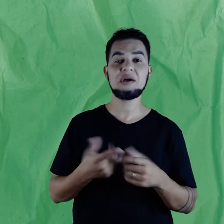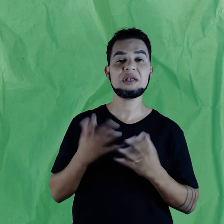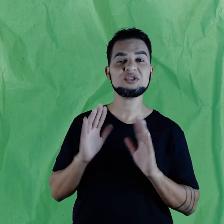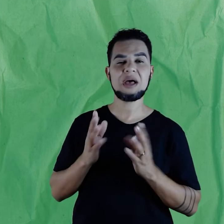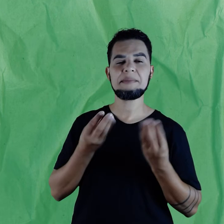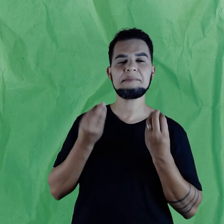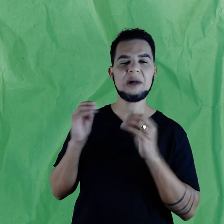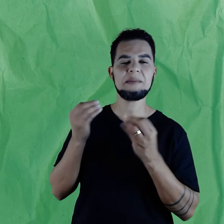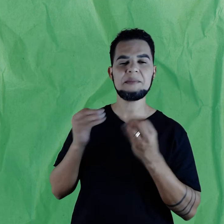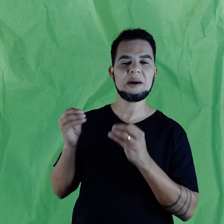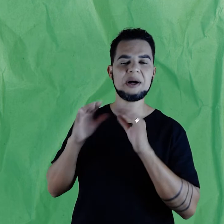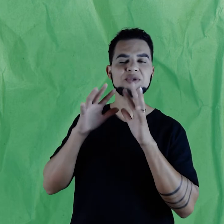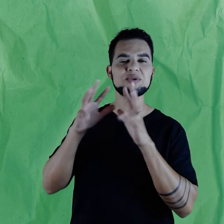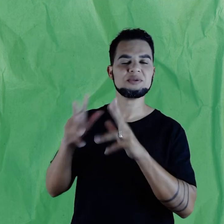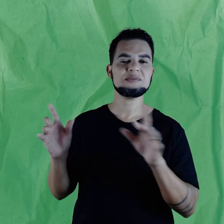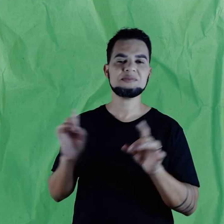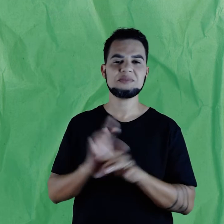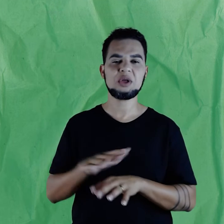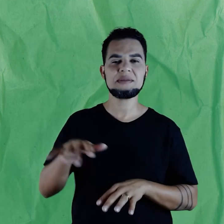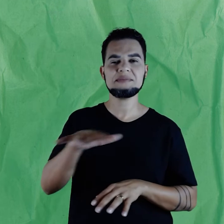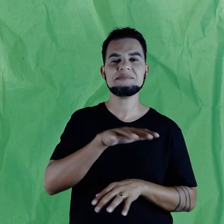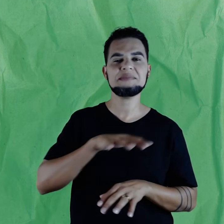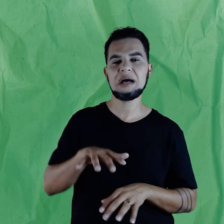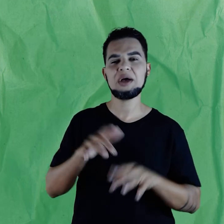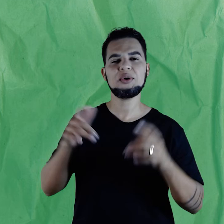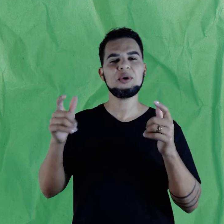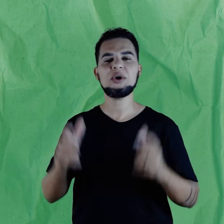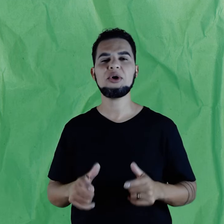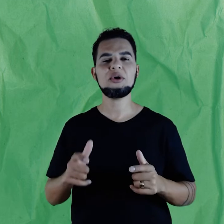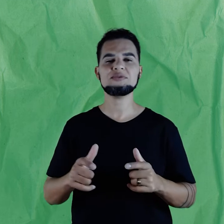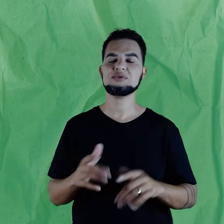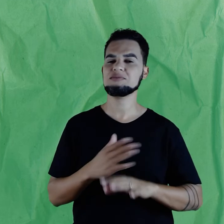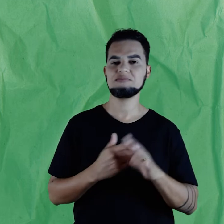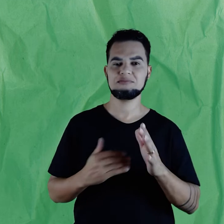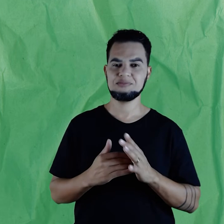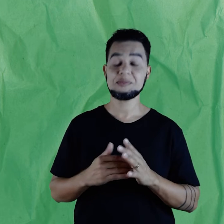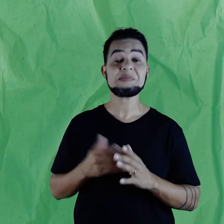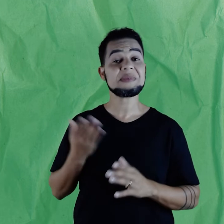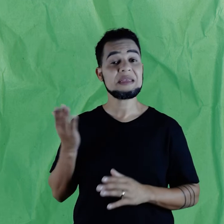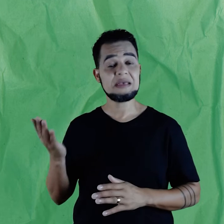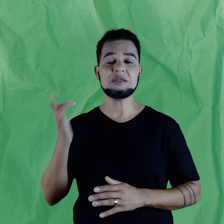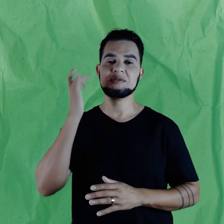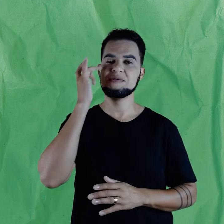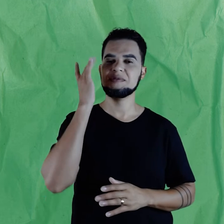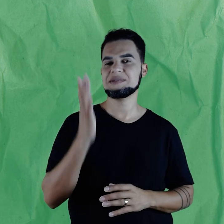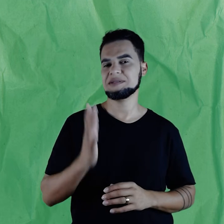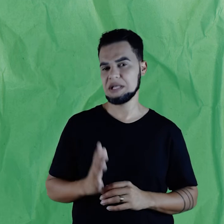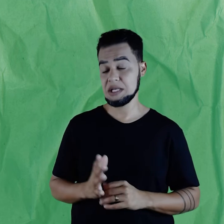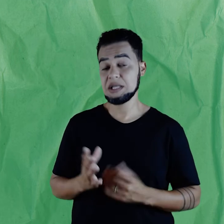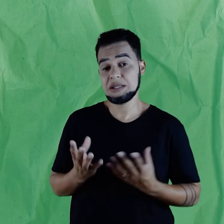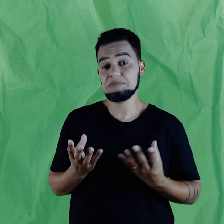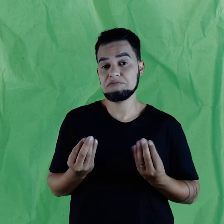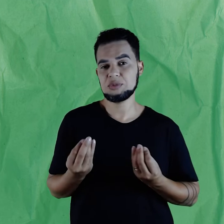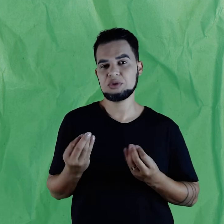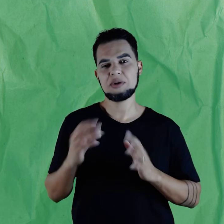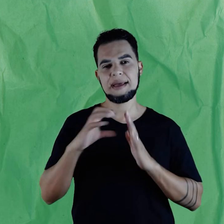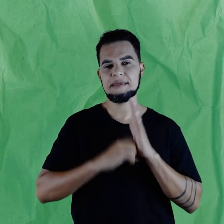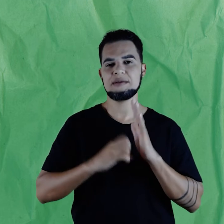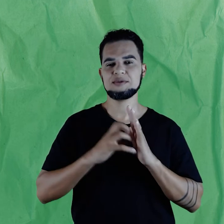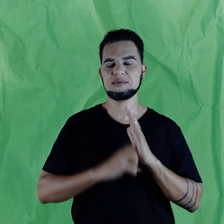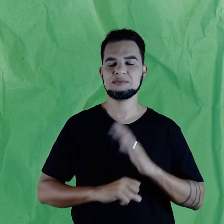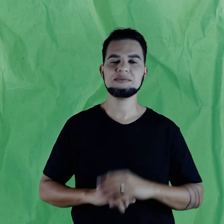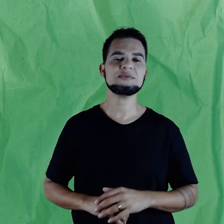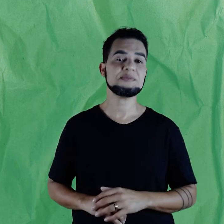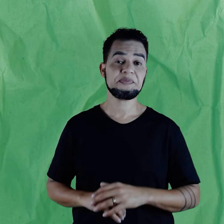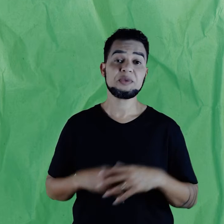aqui preenchidos, bairro, logradouro. Então assim, isso facilita muito o cadastro. Né?